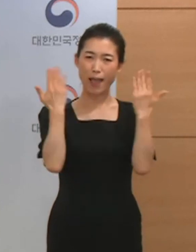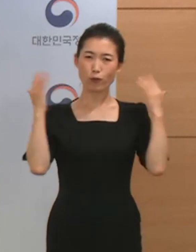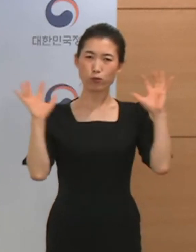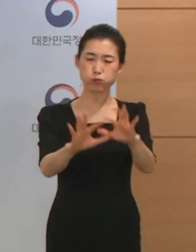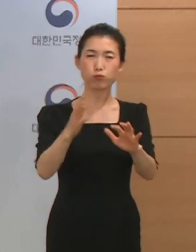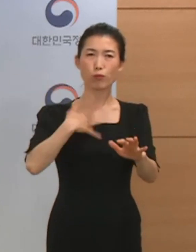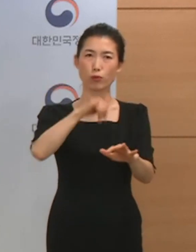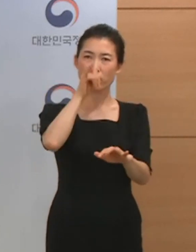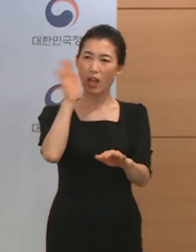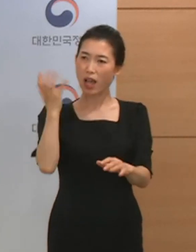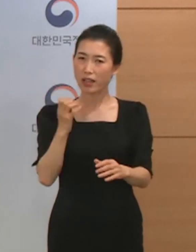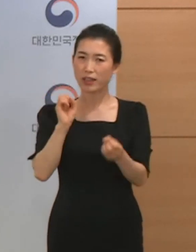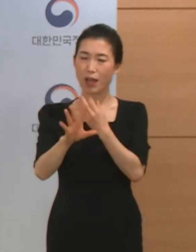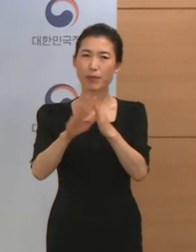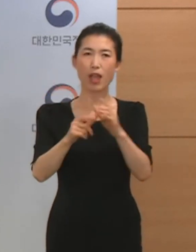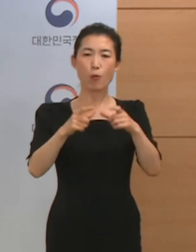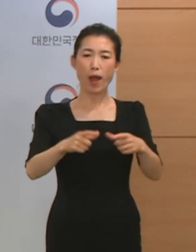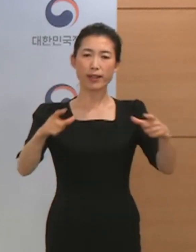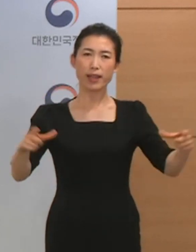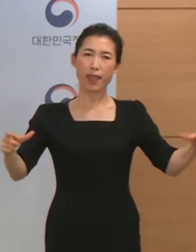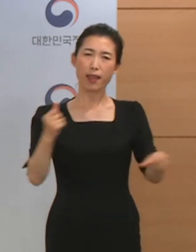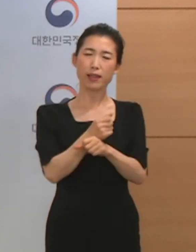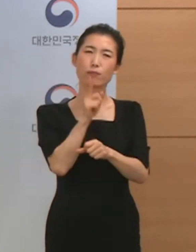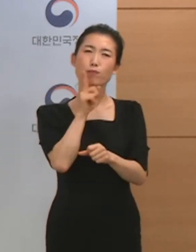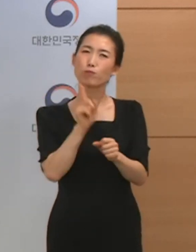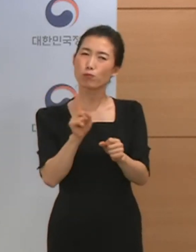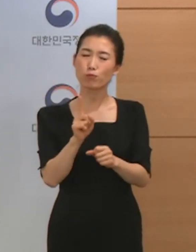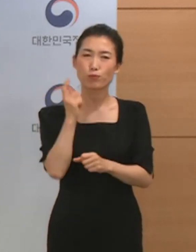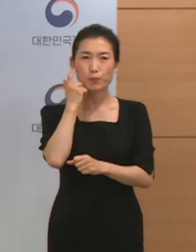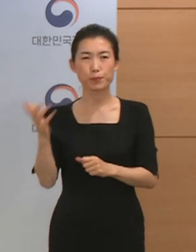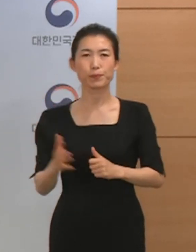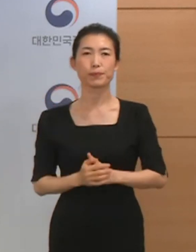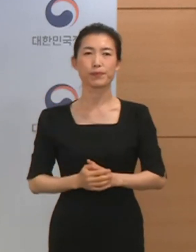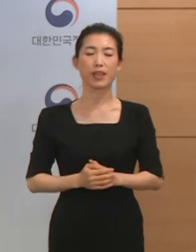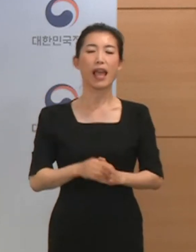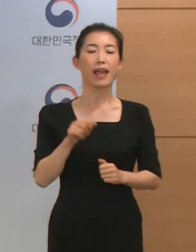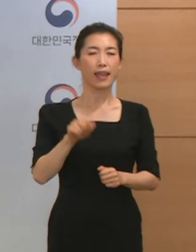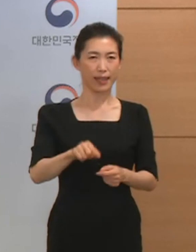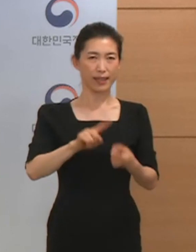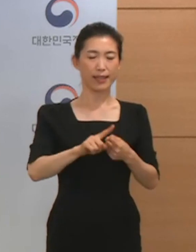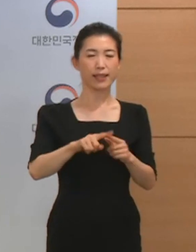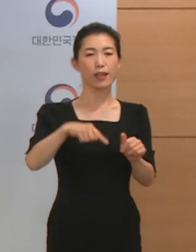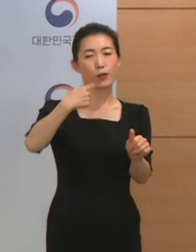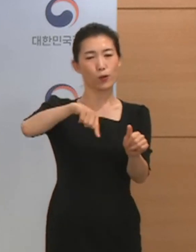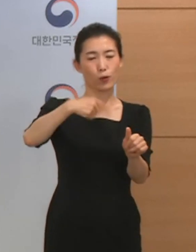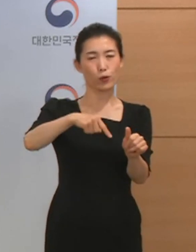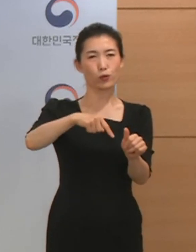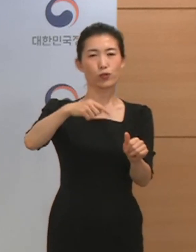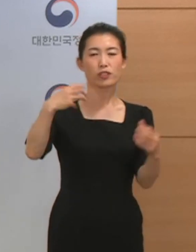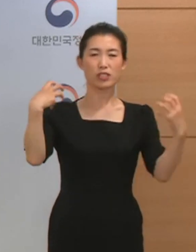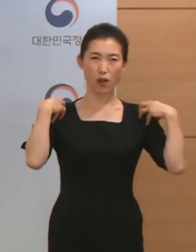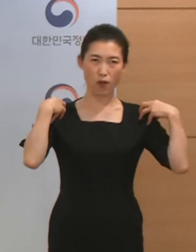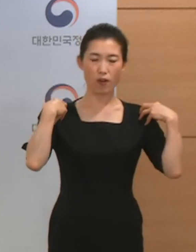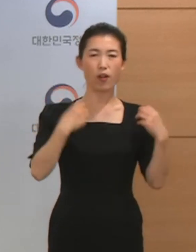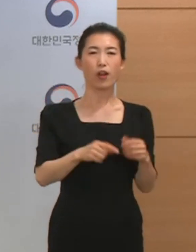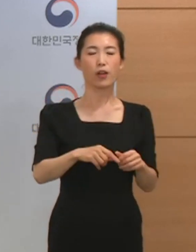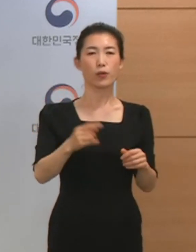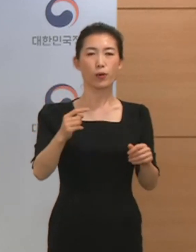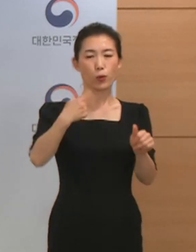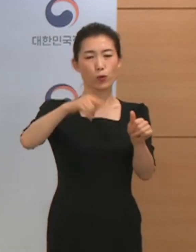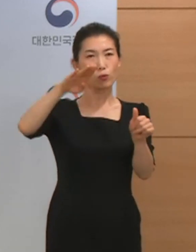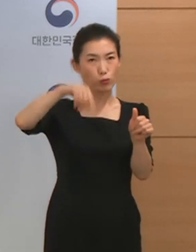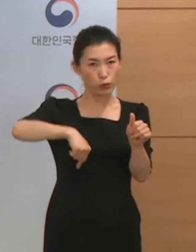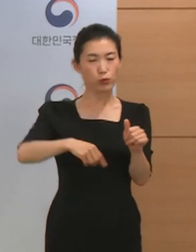부분은 아까 말씀드린 것처럼 교육체계 쪽의 의견도 되게 중요합니다. 그래서 교육부와 지방교육청들 그리고 학교 일선 현장들의